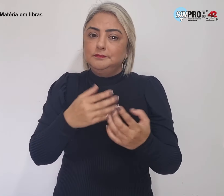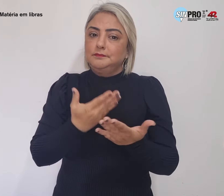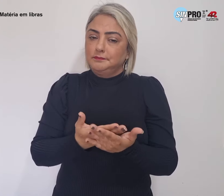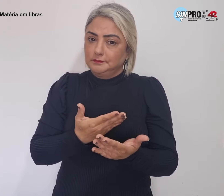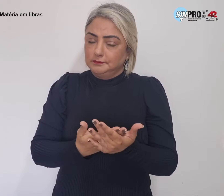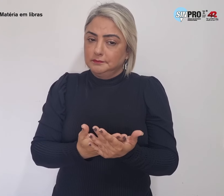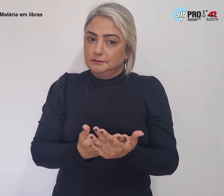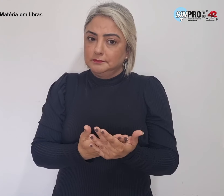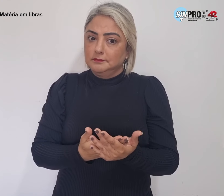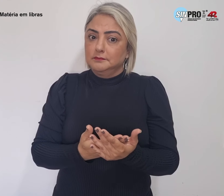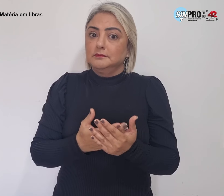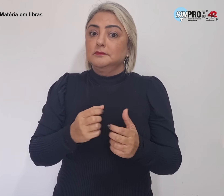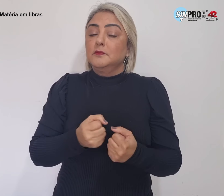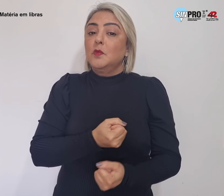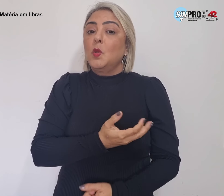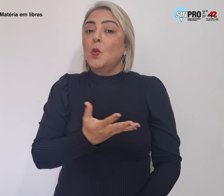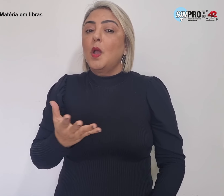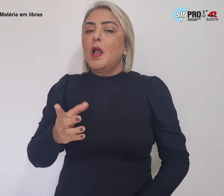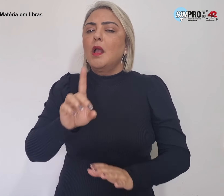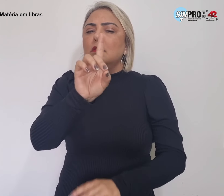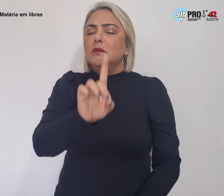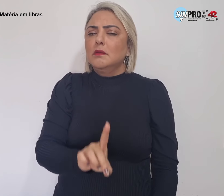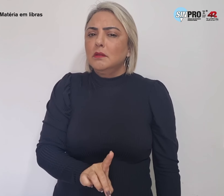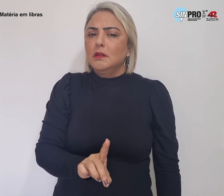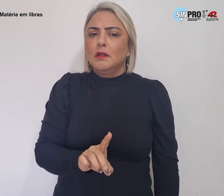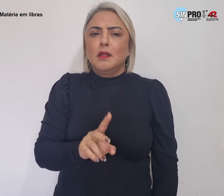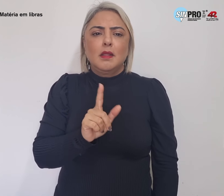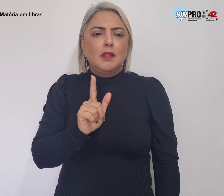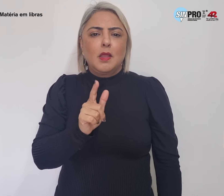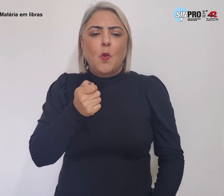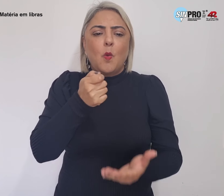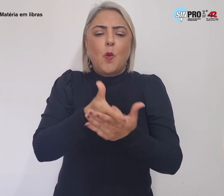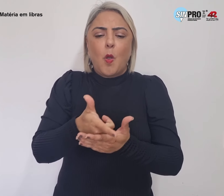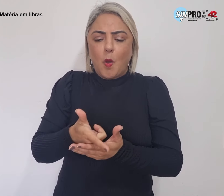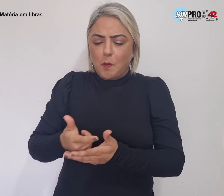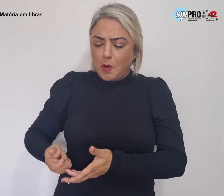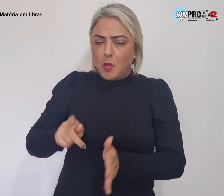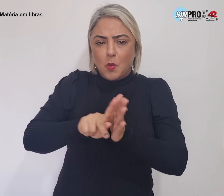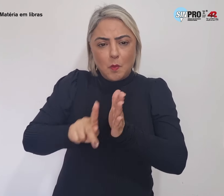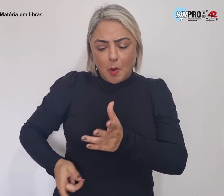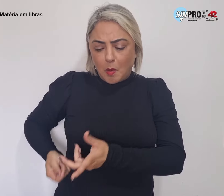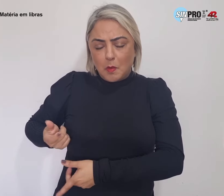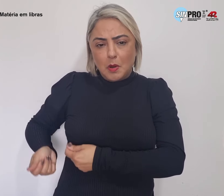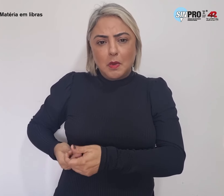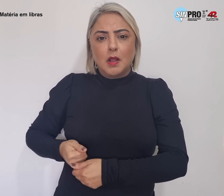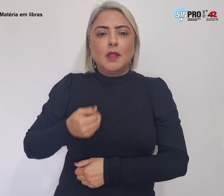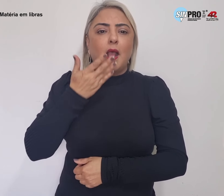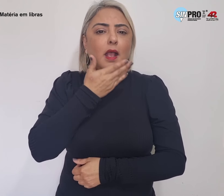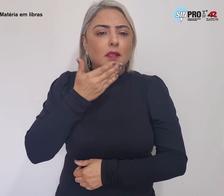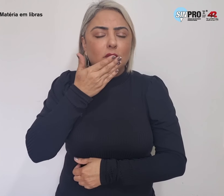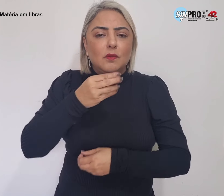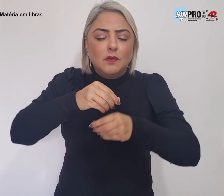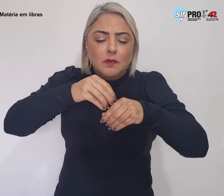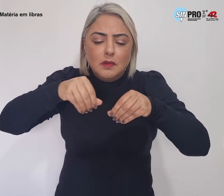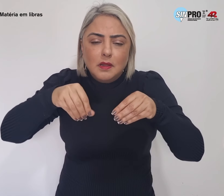Quantos diretores não compram do próprio bolso açúcar, tempero, sal e